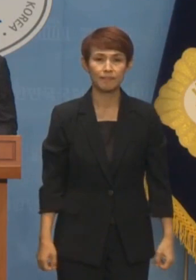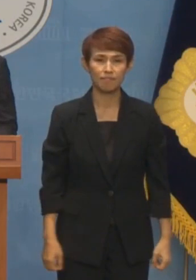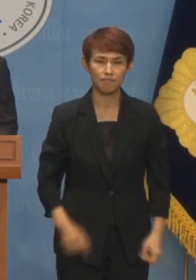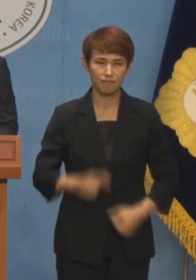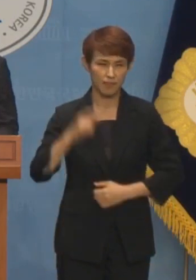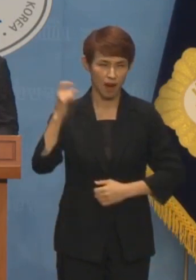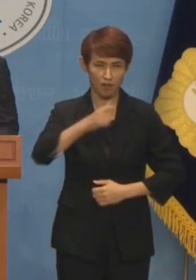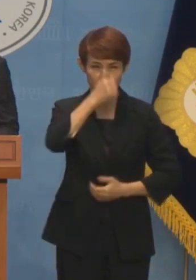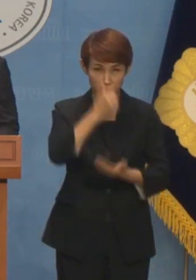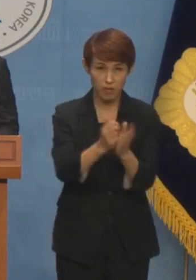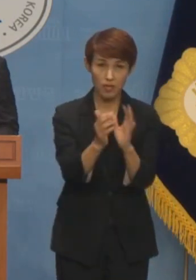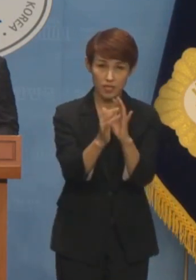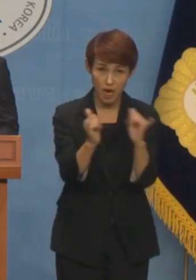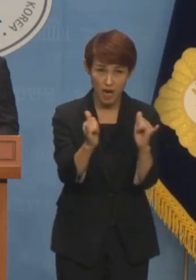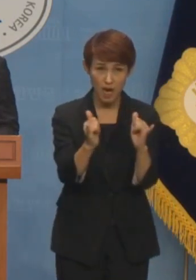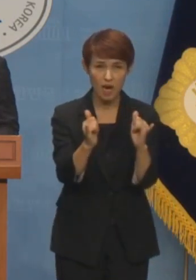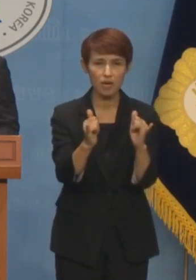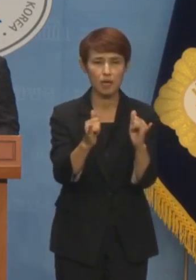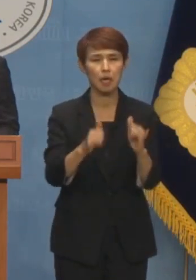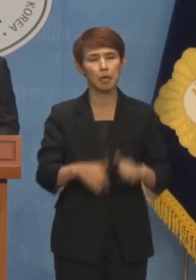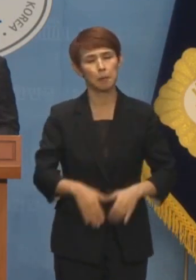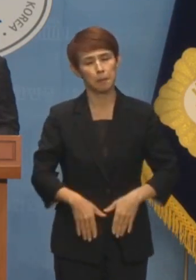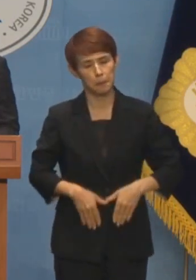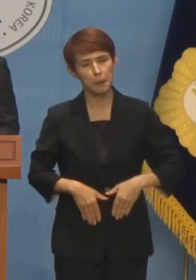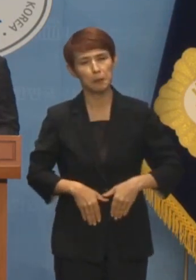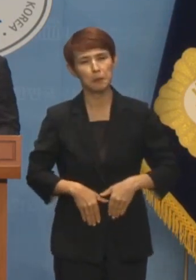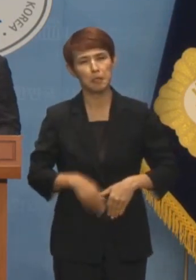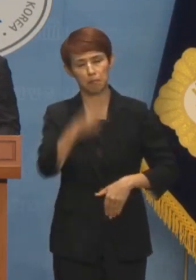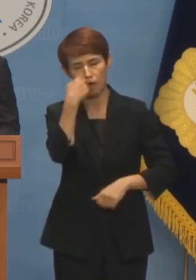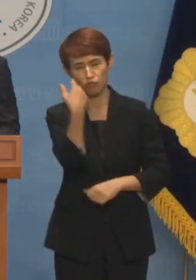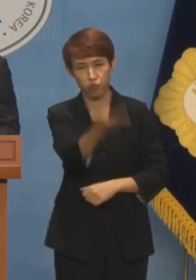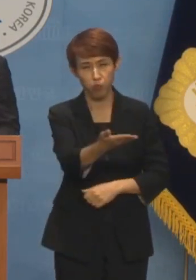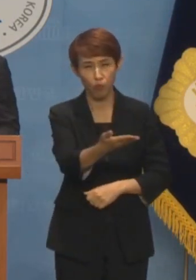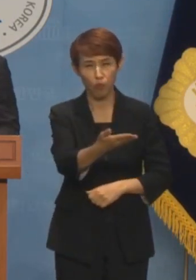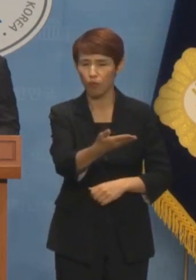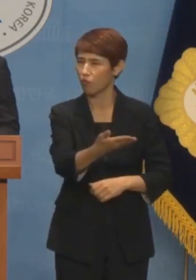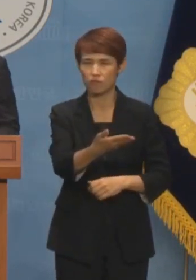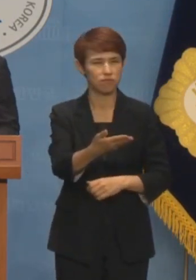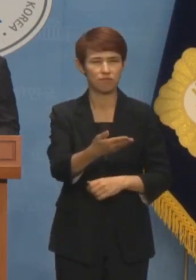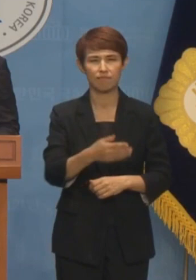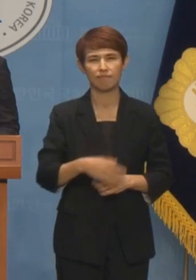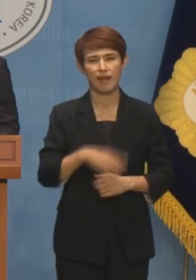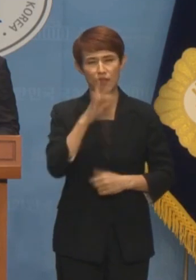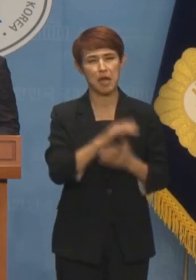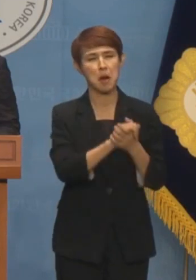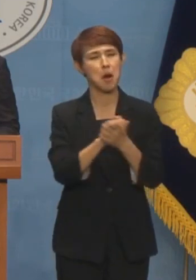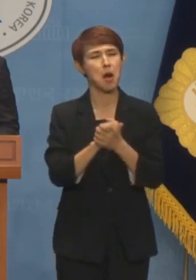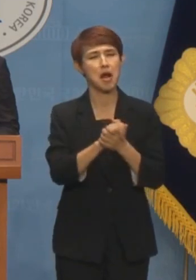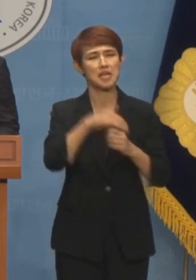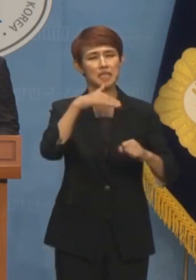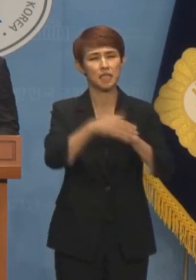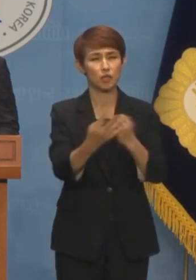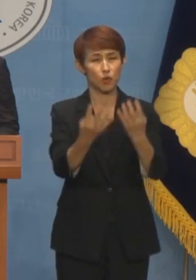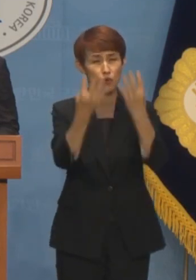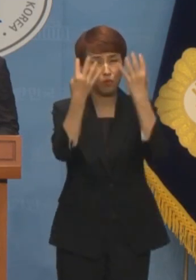강력 범죄자들에 대한 온정주의적 처벌과 낮은 형량, 그리고 친목도모의 교도소는